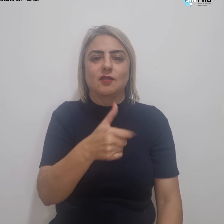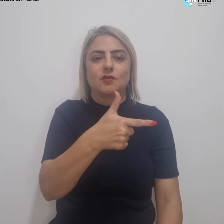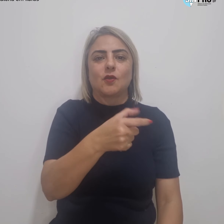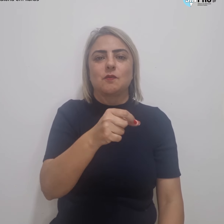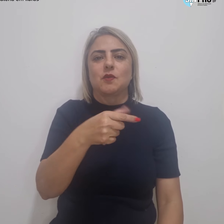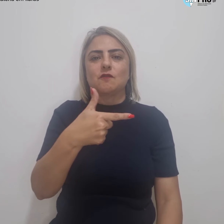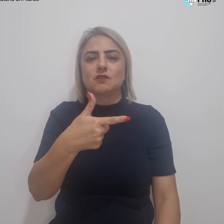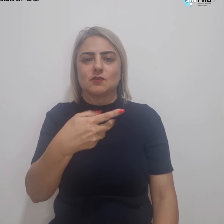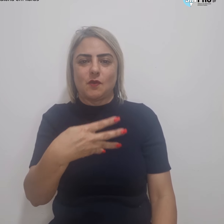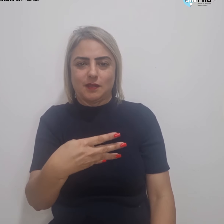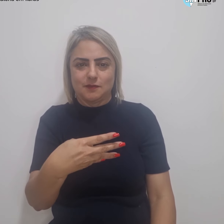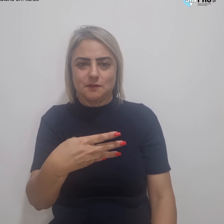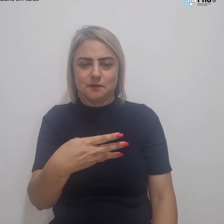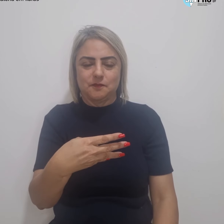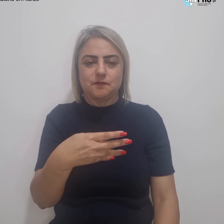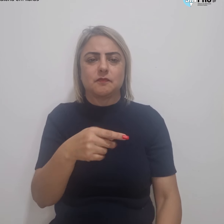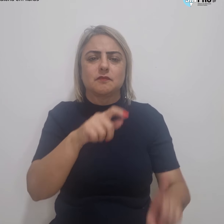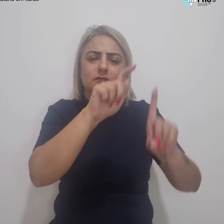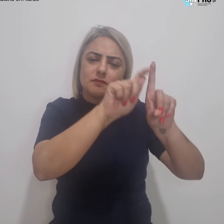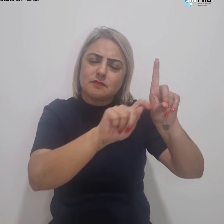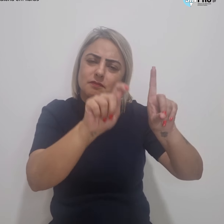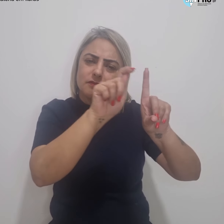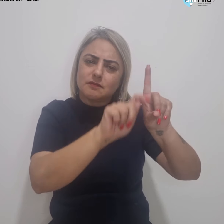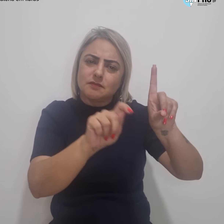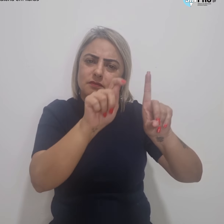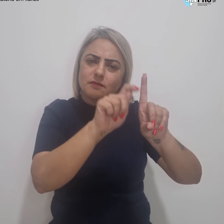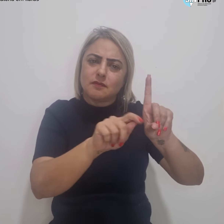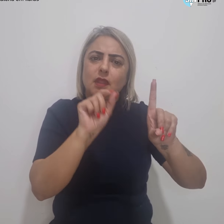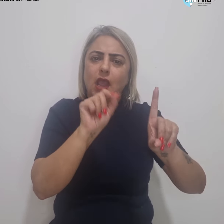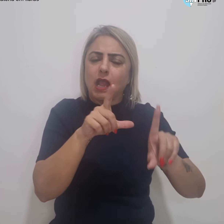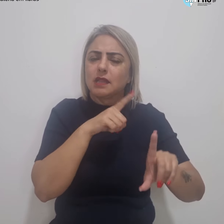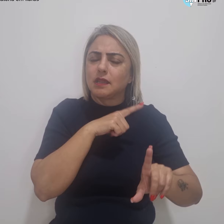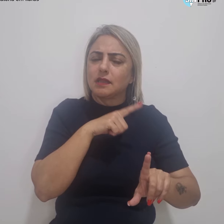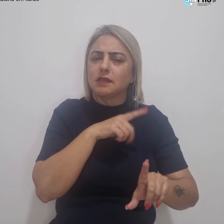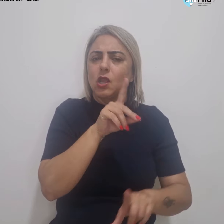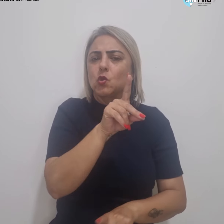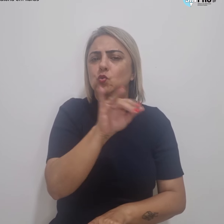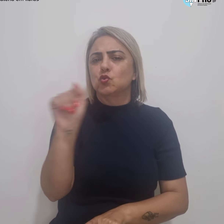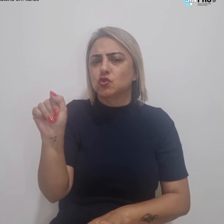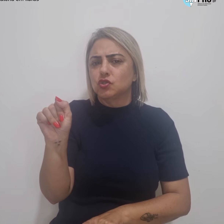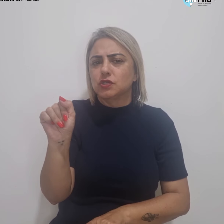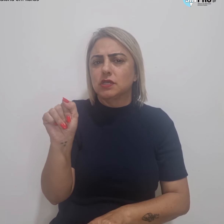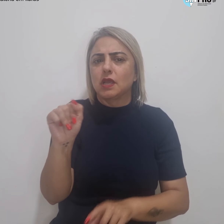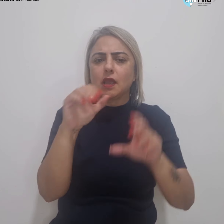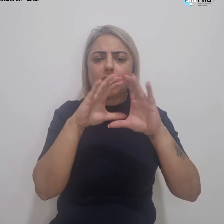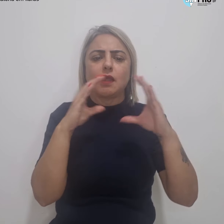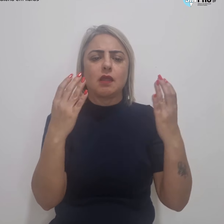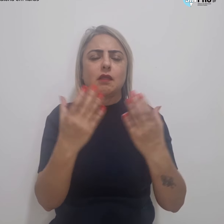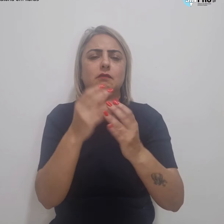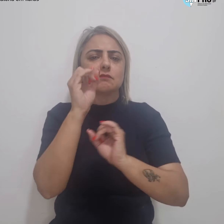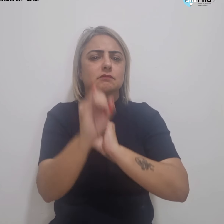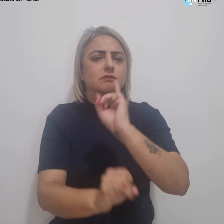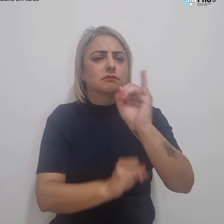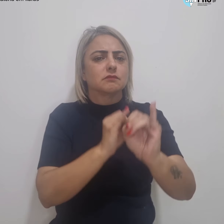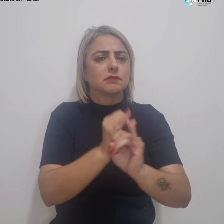O calendário ainda reserva uma data para a conferência online e para a